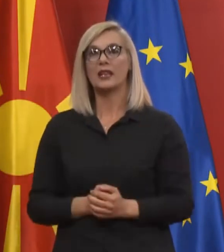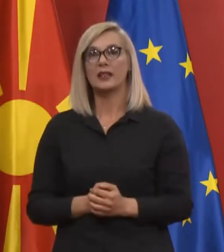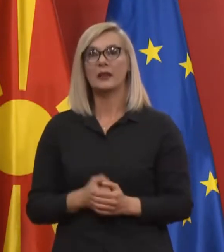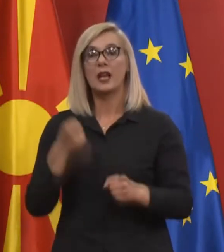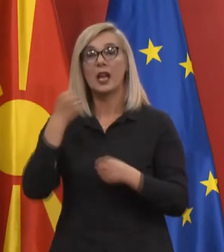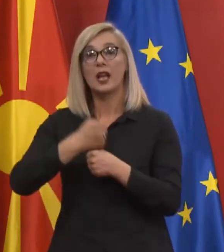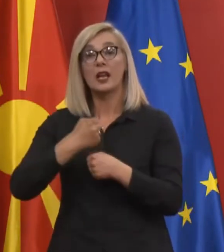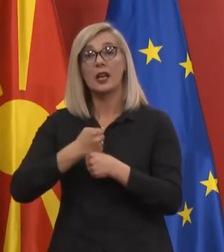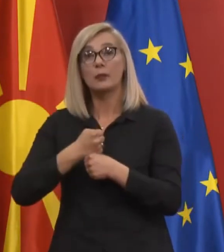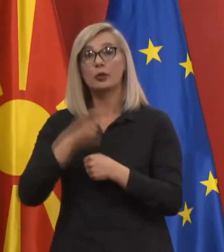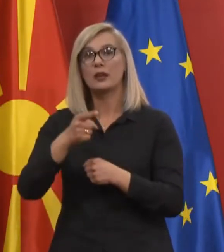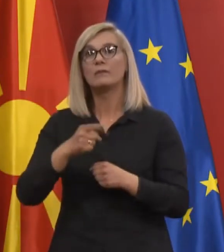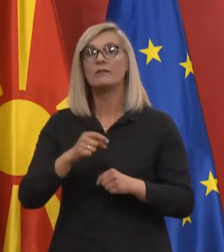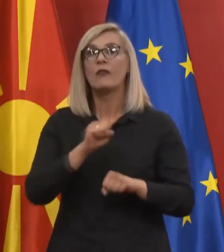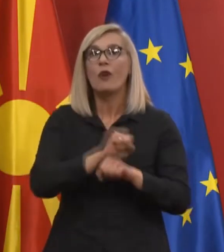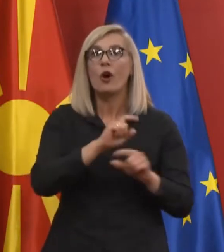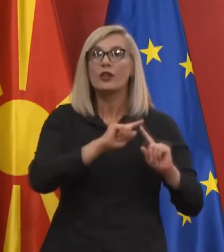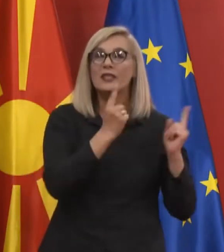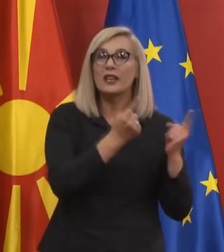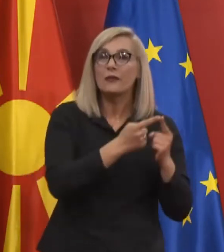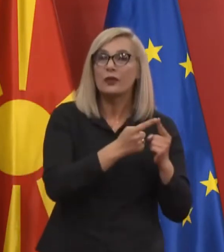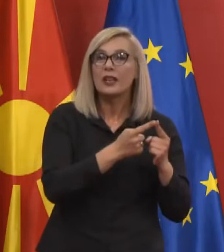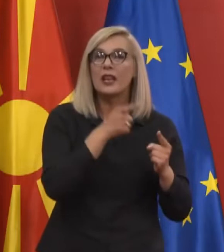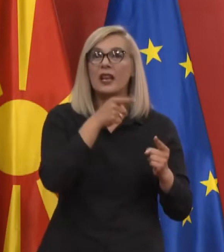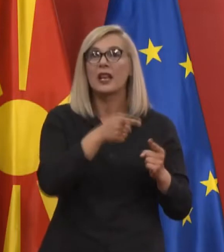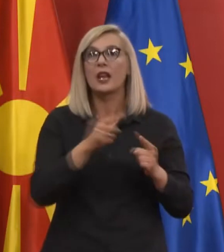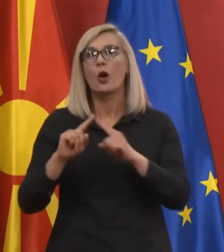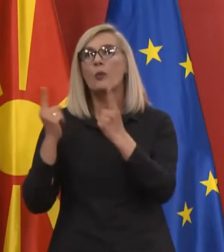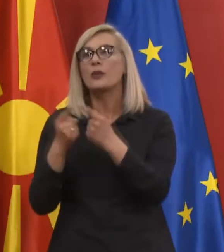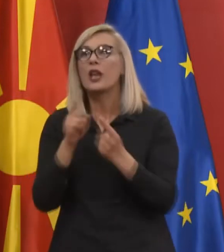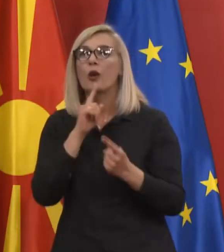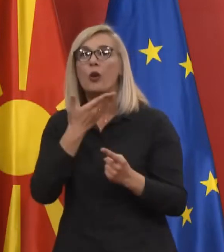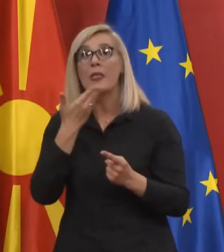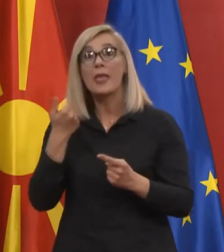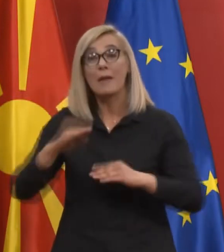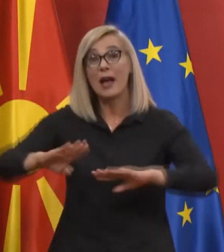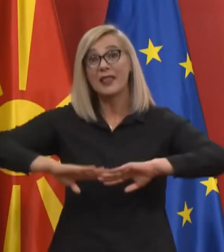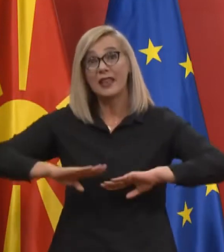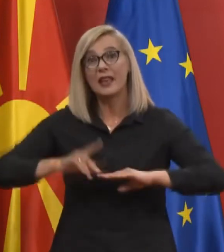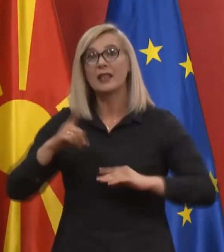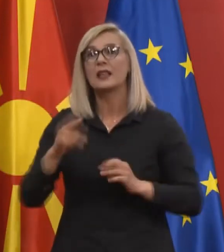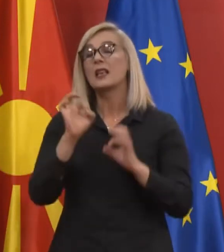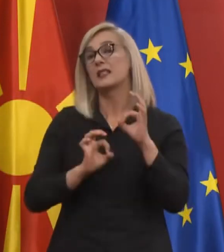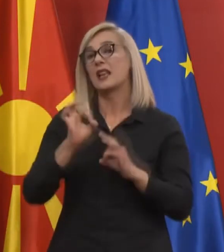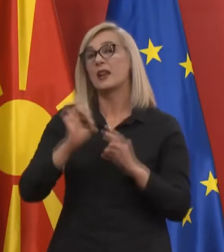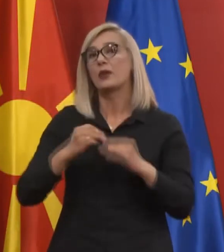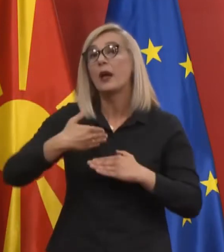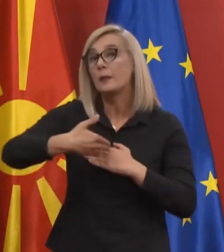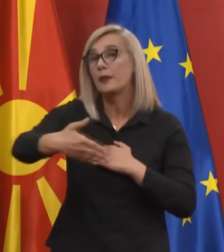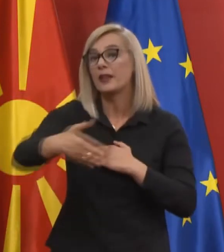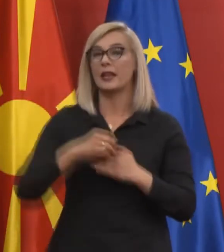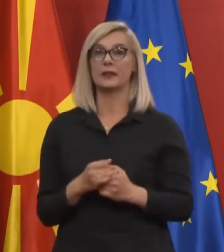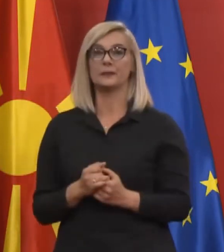objekteve. Ndërsa puna në për pjesët e mbyllura dhe në objektet të cilat nuk kanë veranda, do